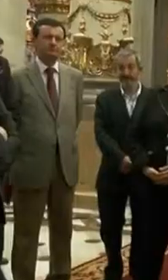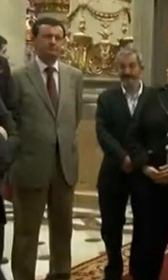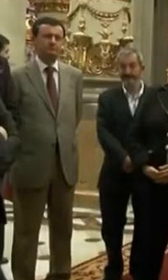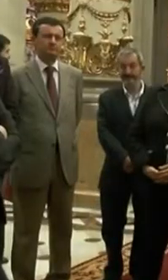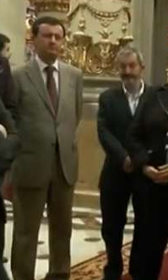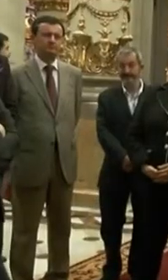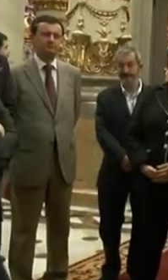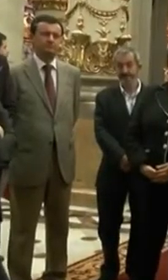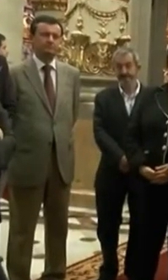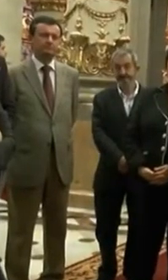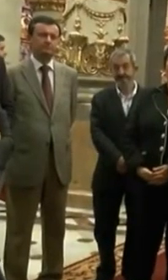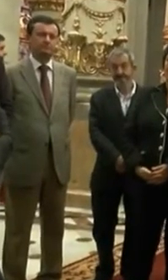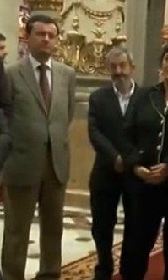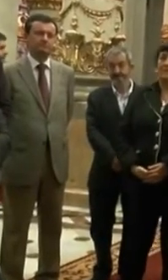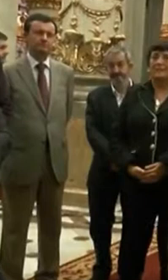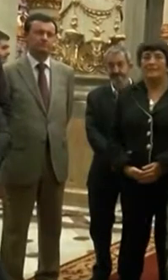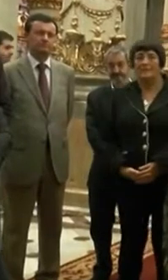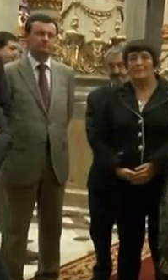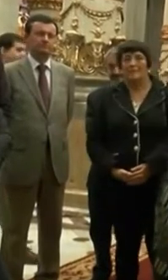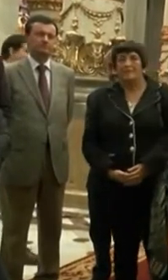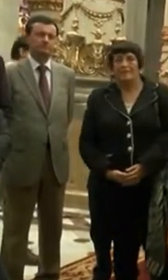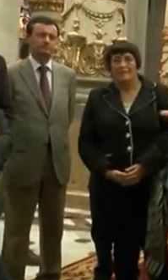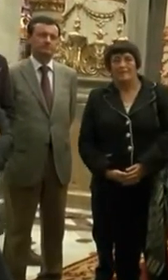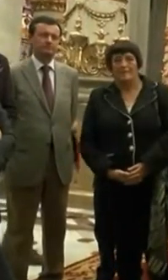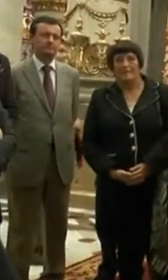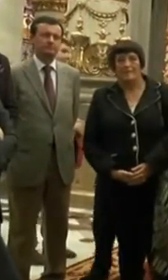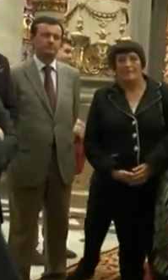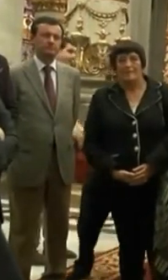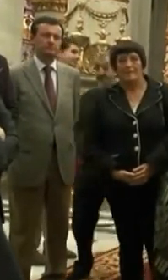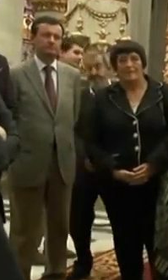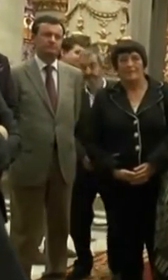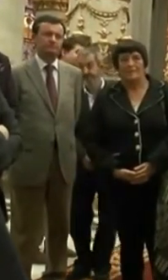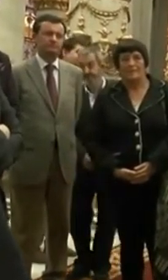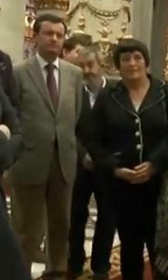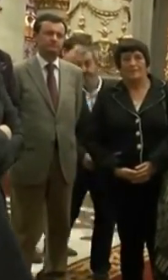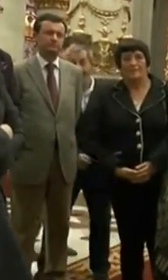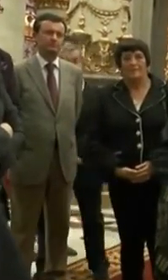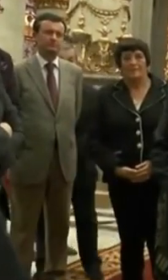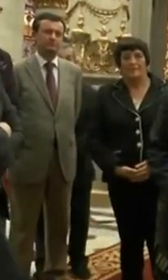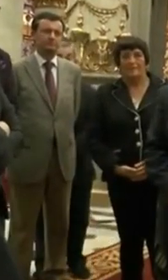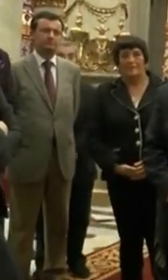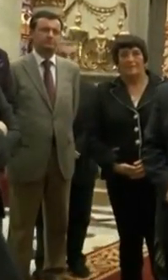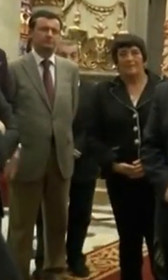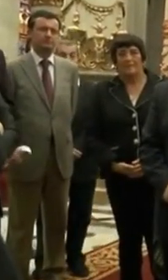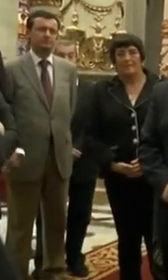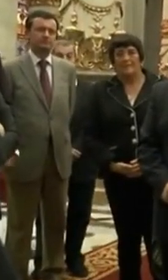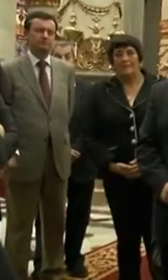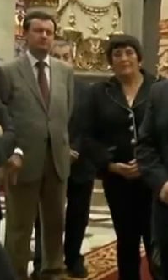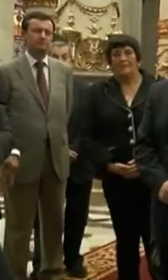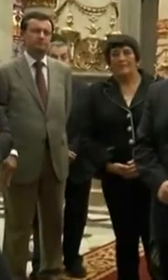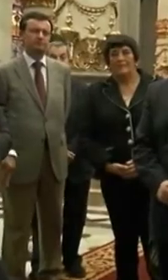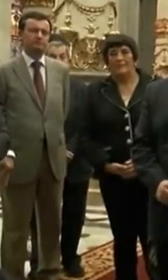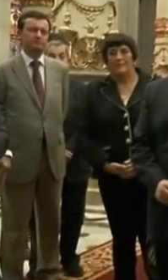Un poco intentar crear una normativa igual básica que luego se pueda ir aplicando en cada una de las comunidades